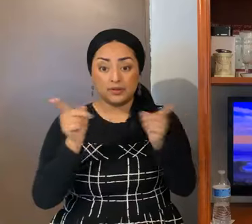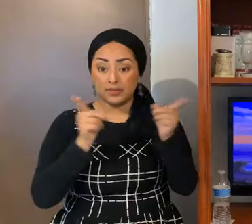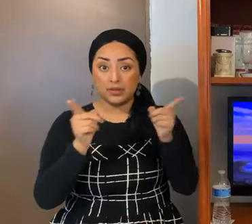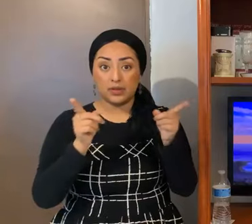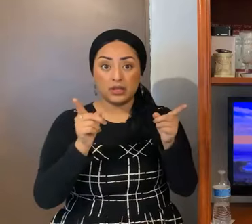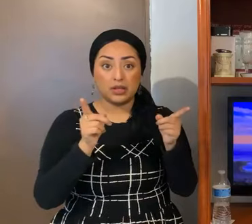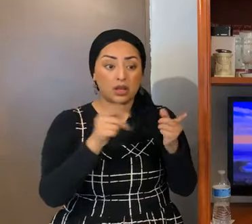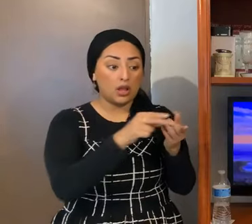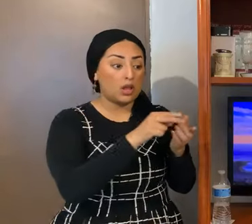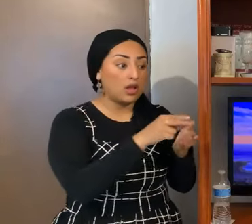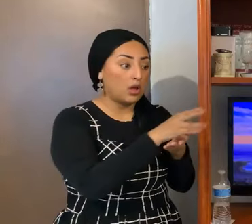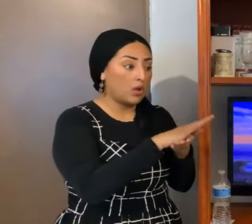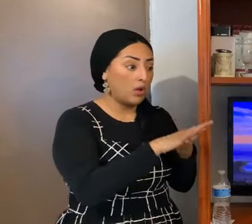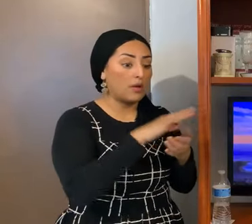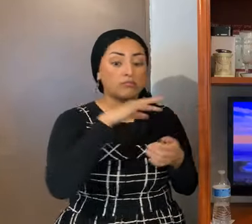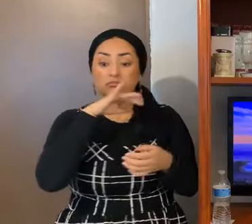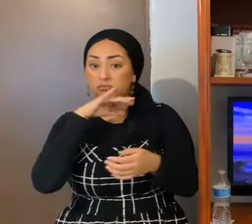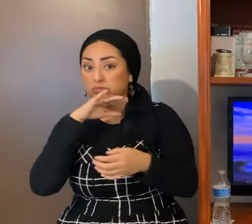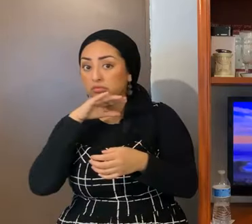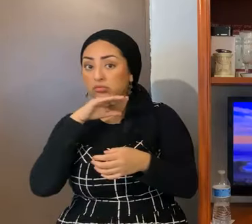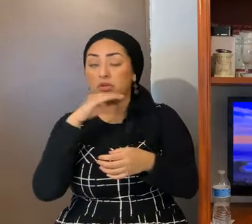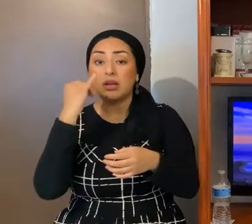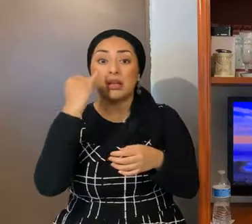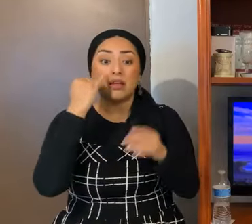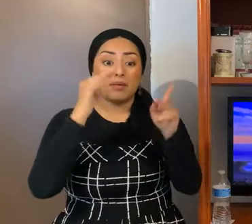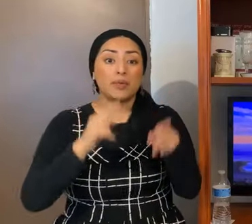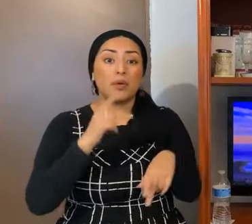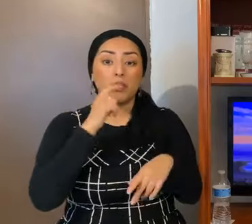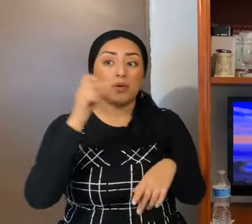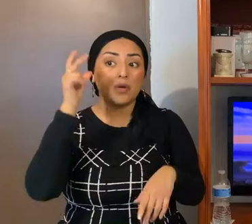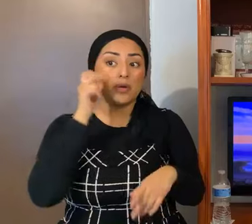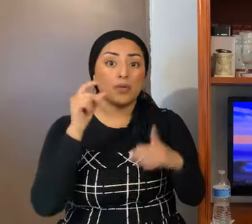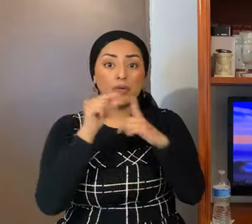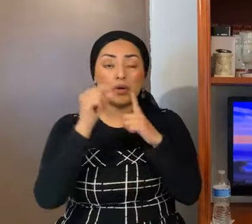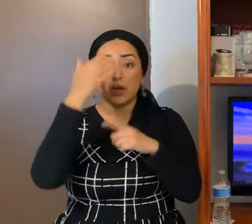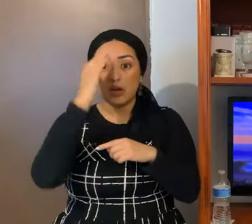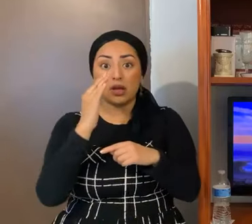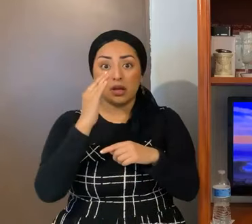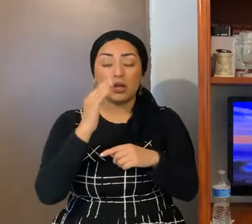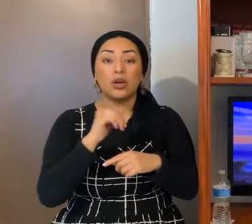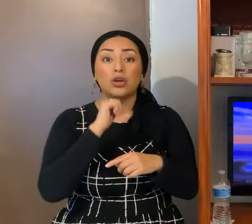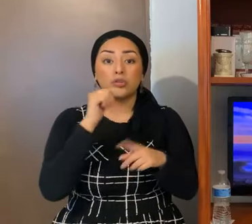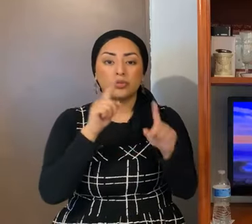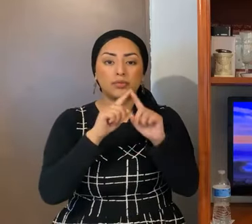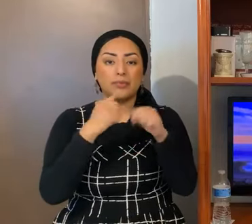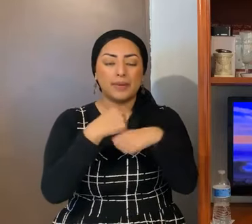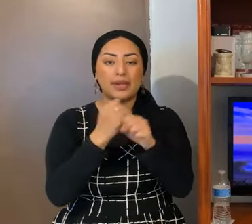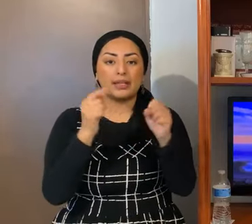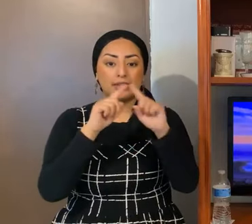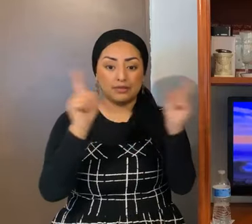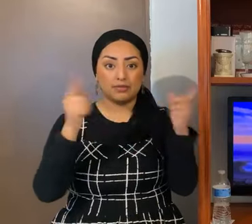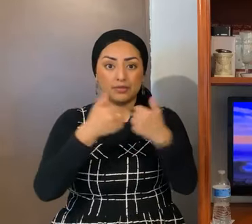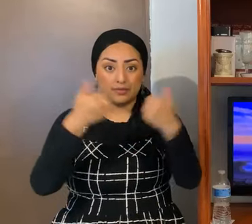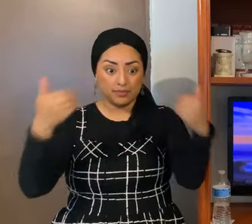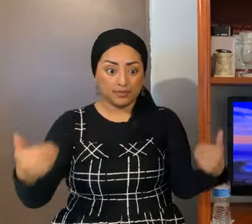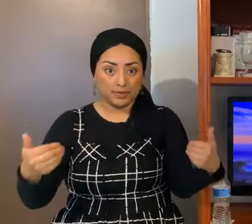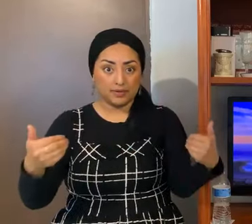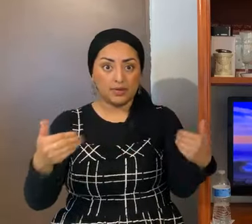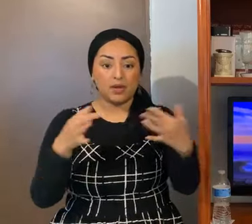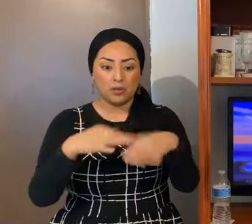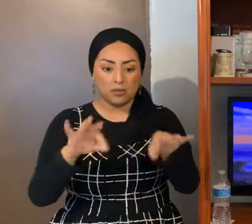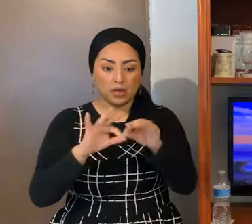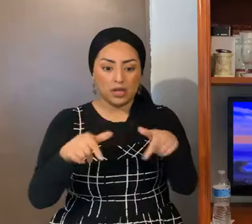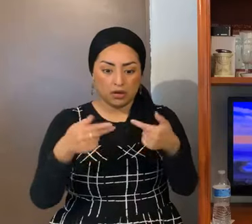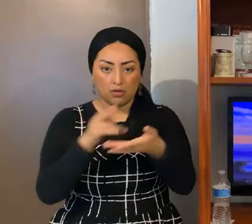quienes escuchan la palabra no hacen la diferencia en su vida, separándose del pecado y siendo santos,